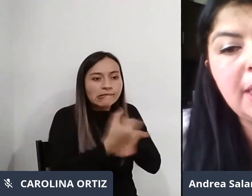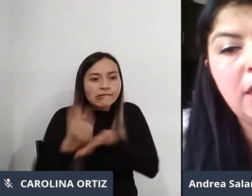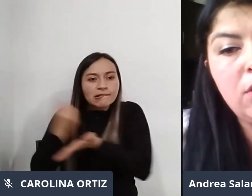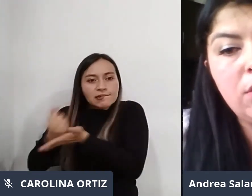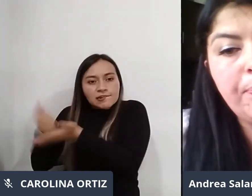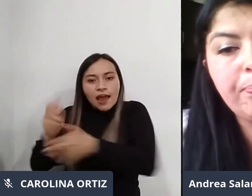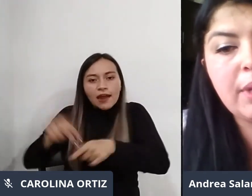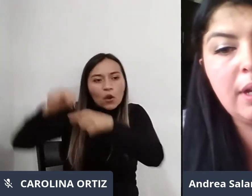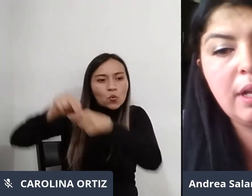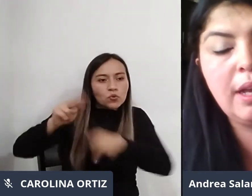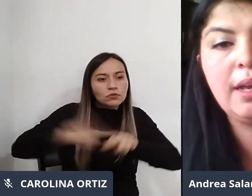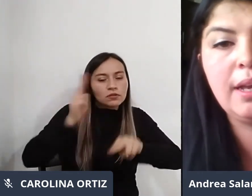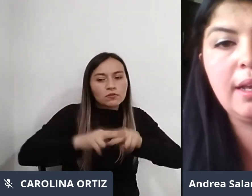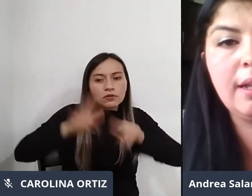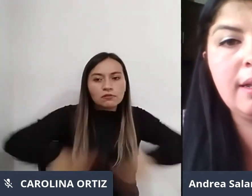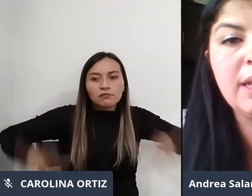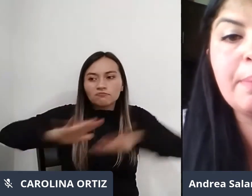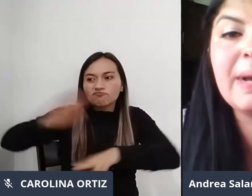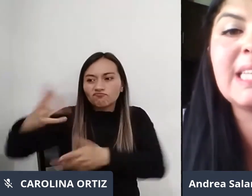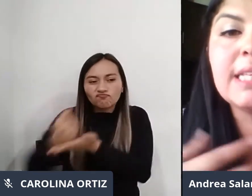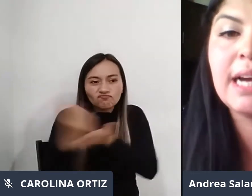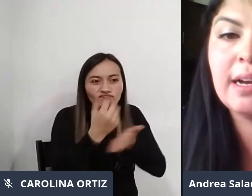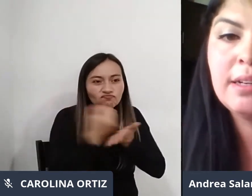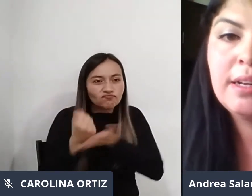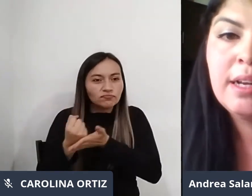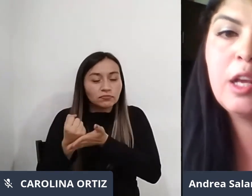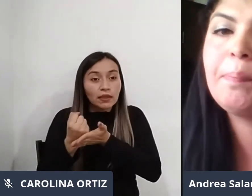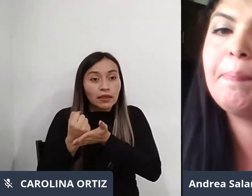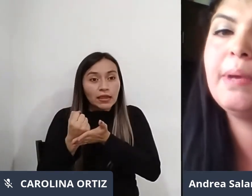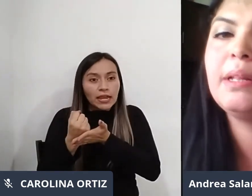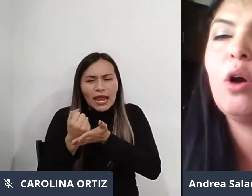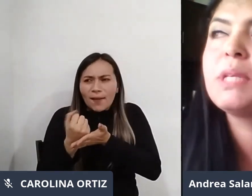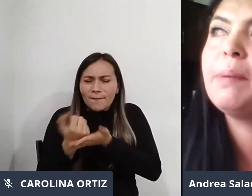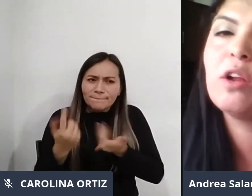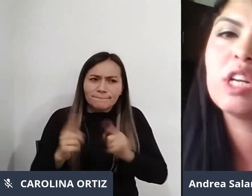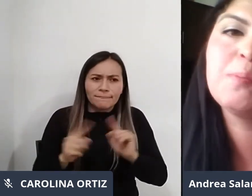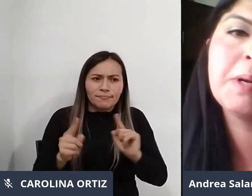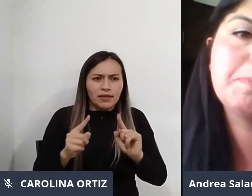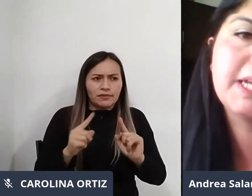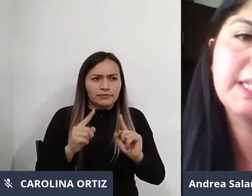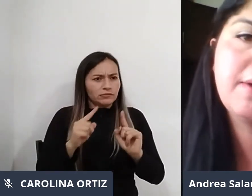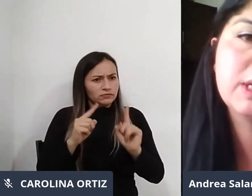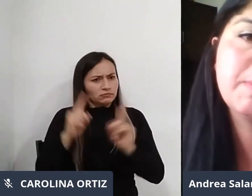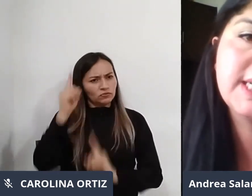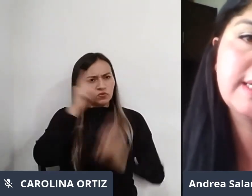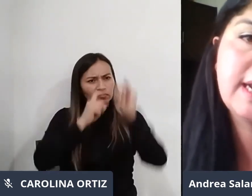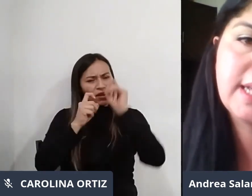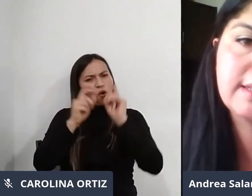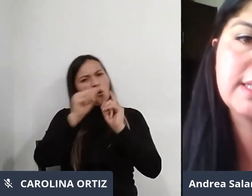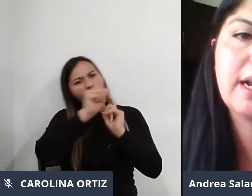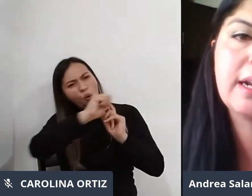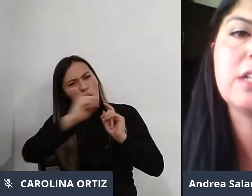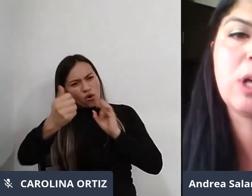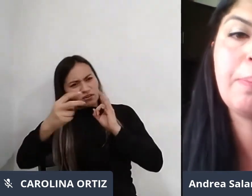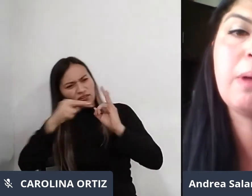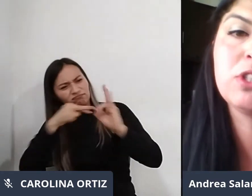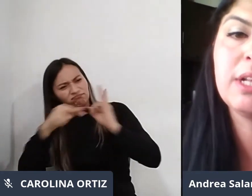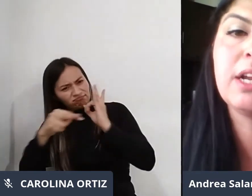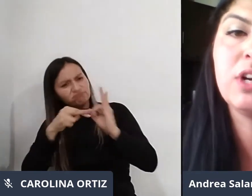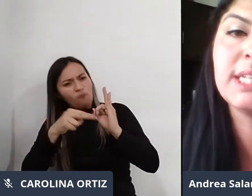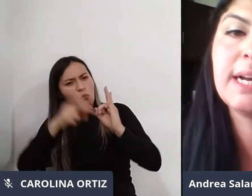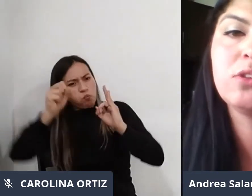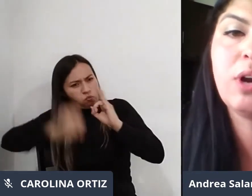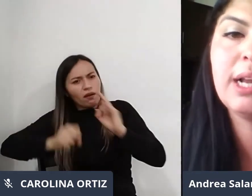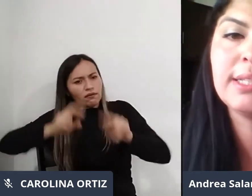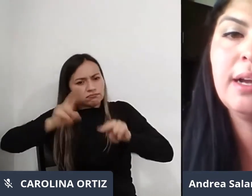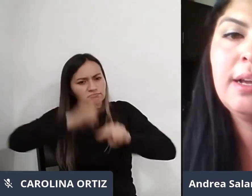ha permitido ir más allá y observar otras perspectivas más interesantes de la relación que podemos